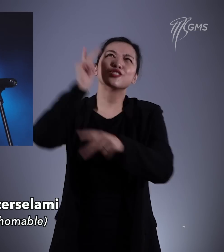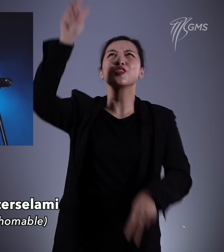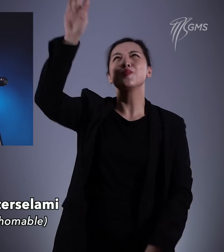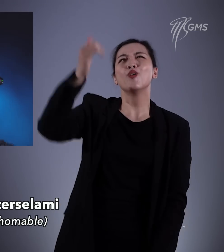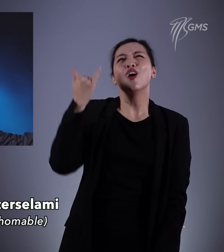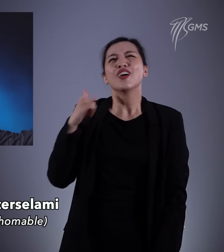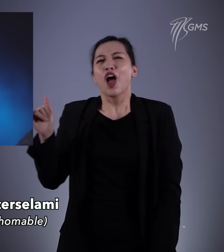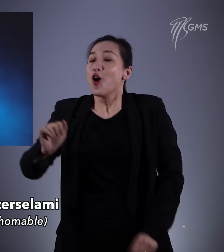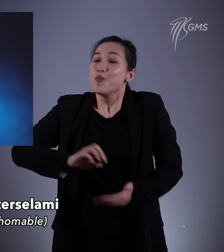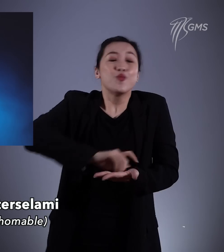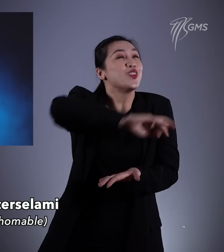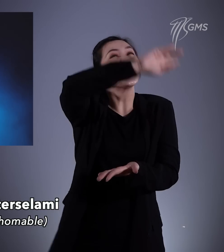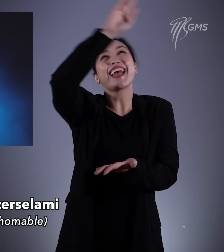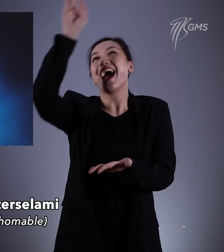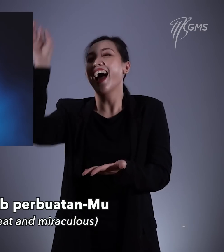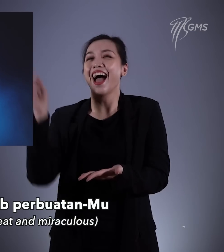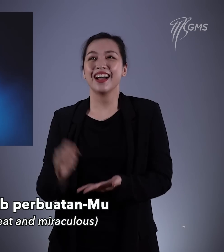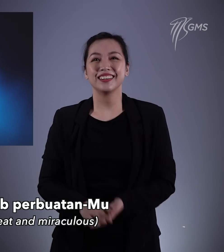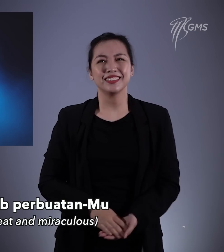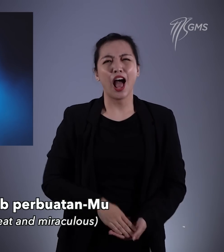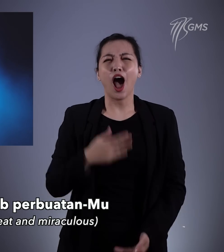kasihmu yang mulia,